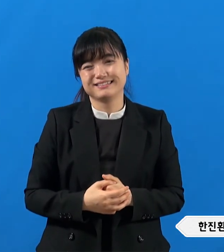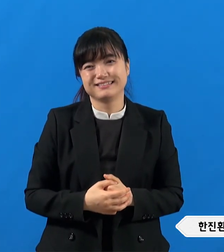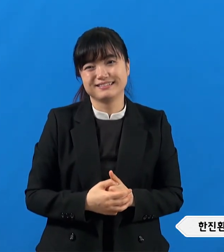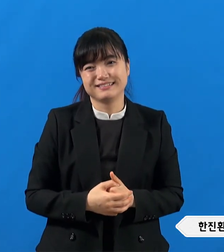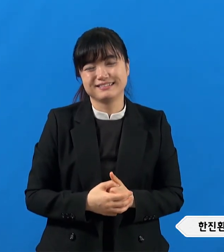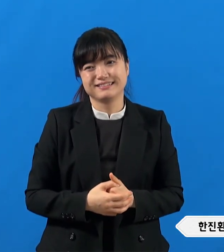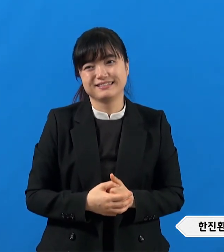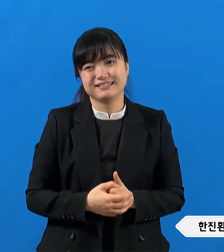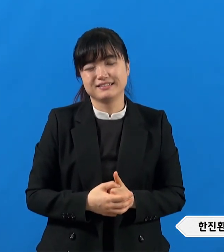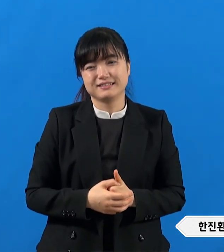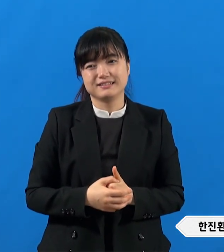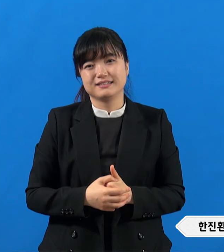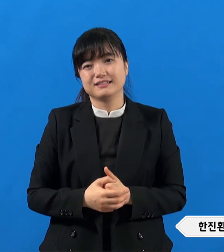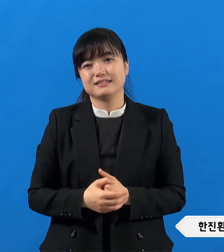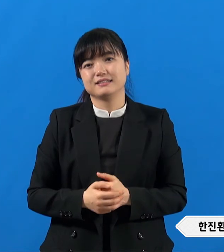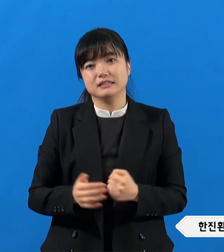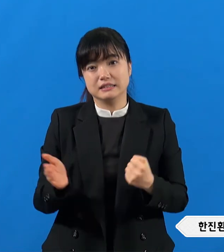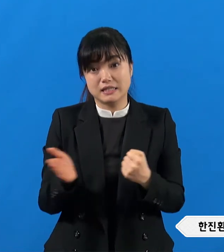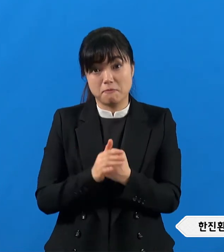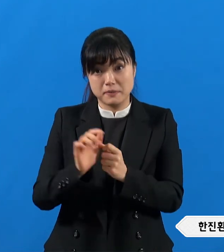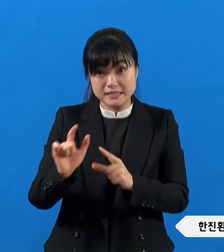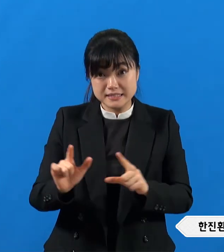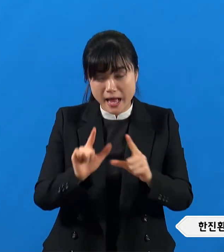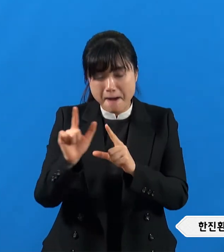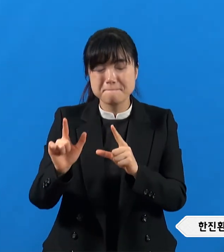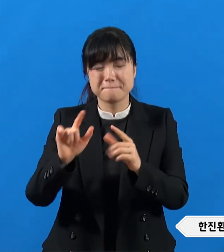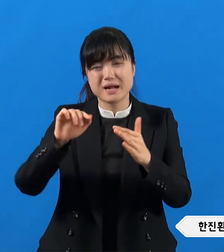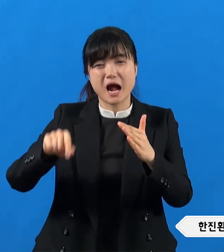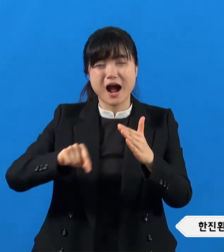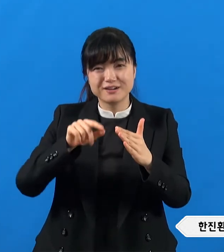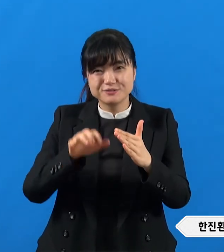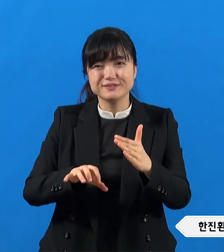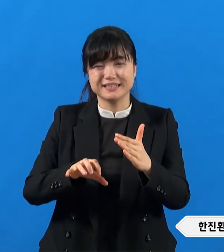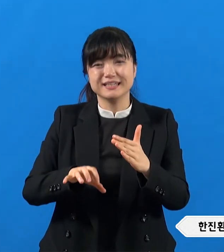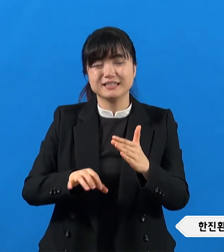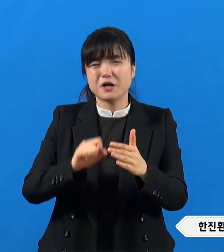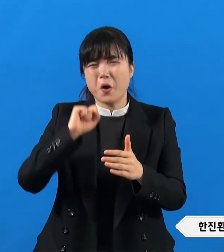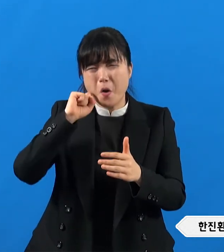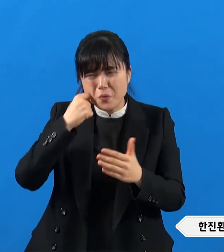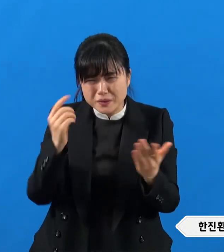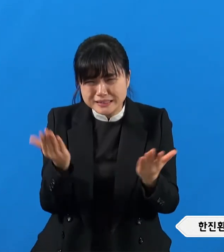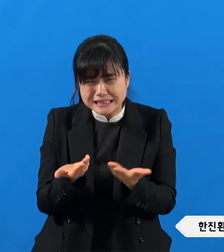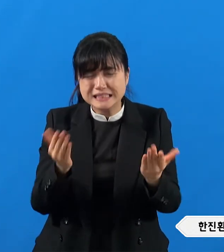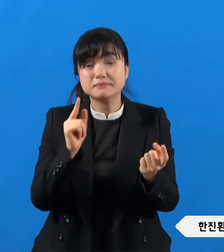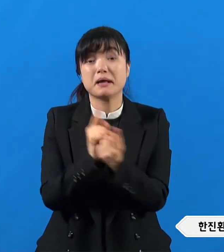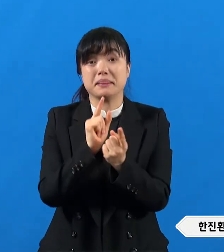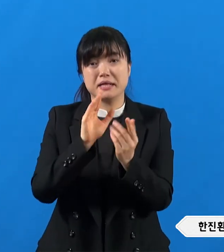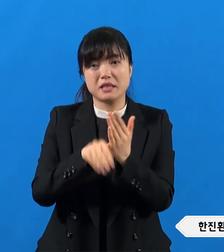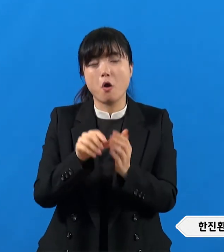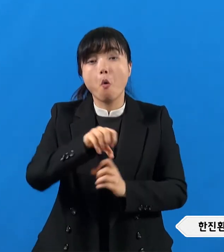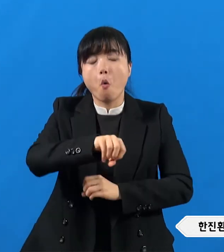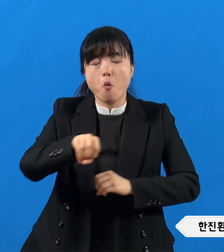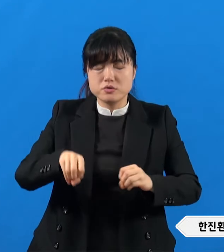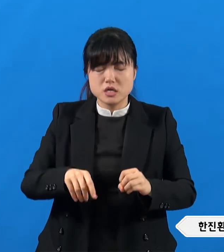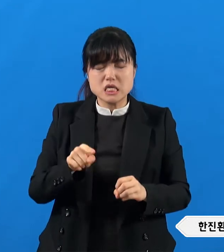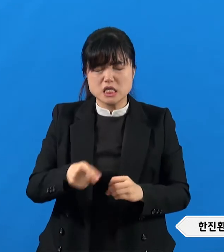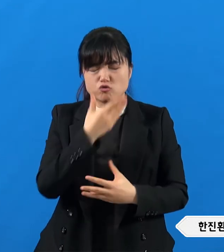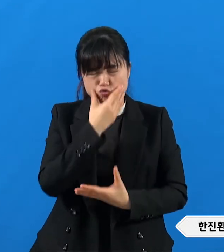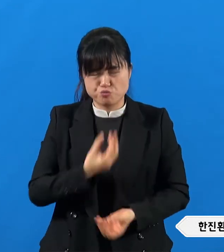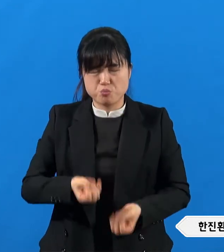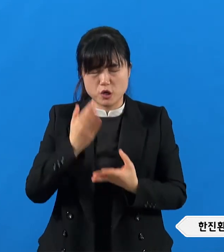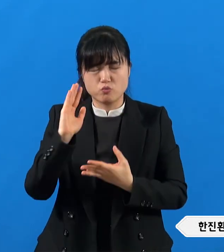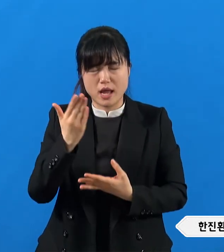그래서 정말 삶에 쨍그랑 소리 나는 그런 어려운 일을 당할 때 오히려 이것이 축복이 될 수